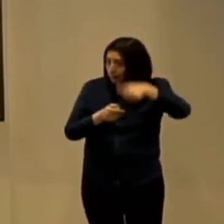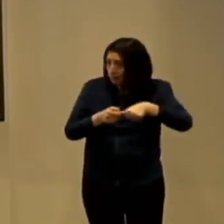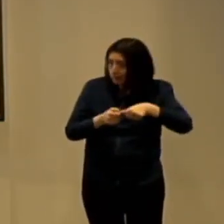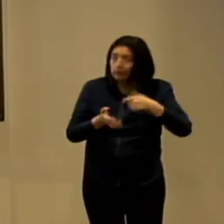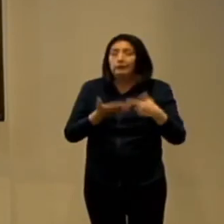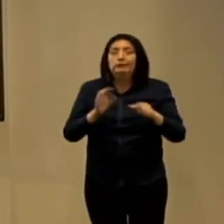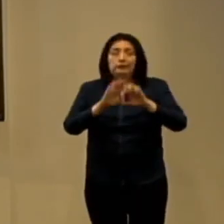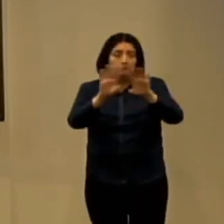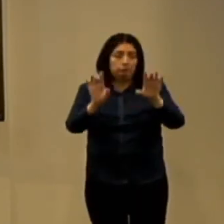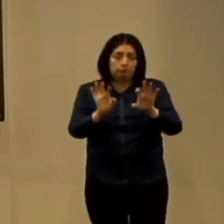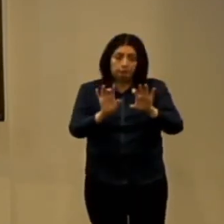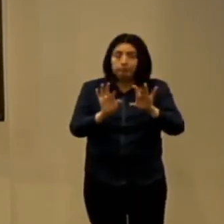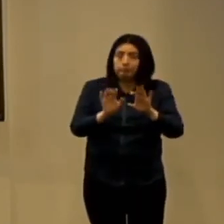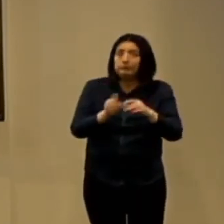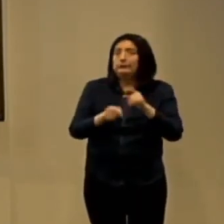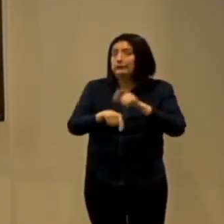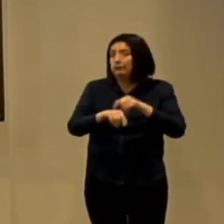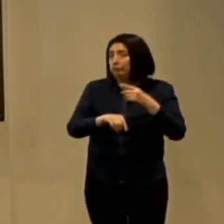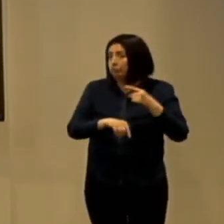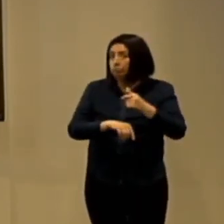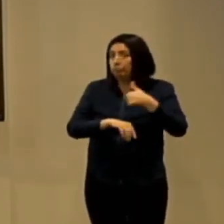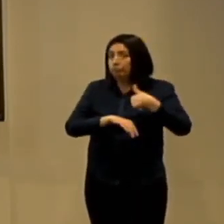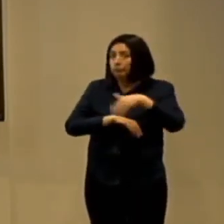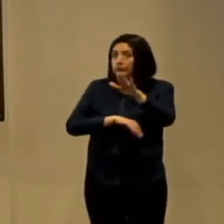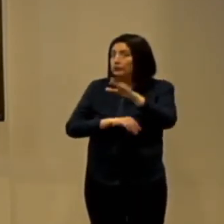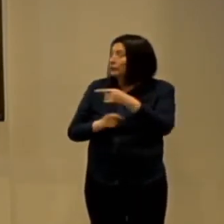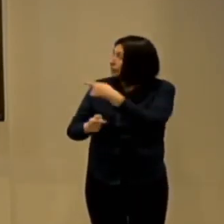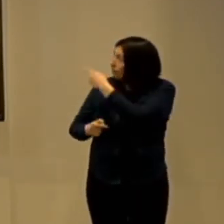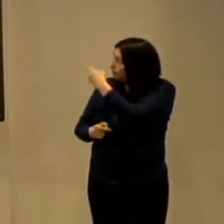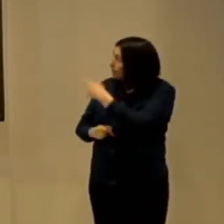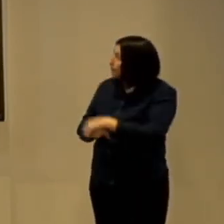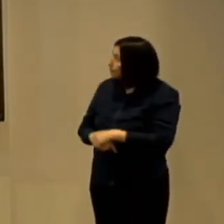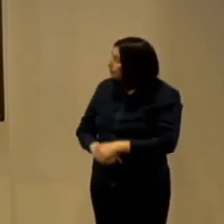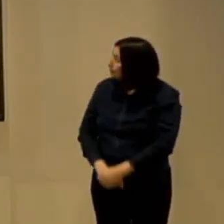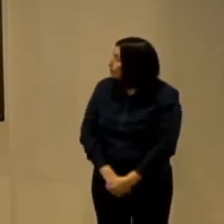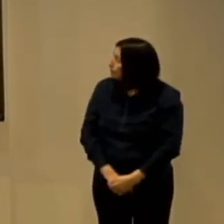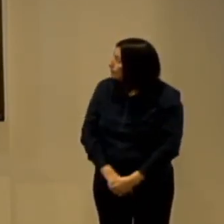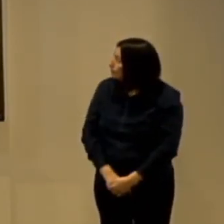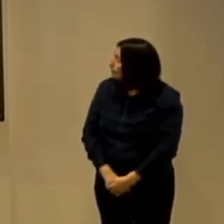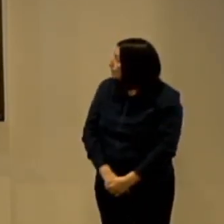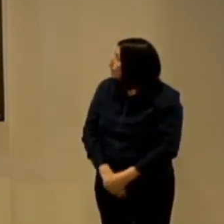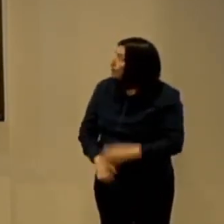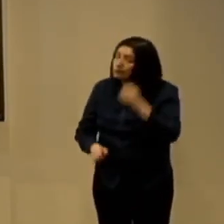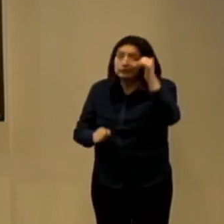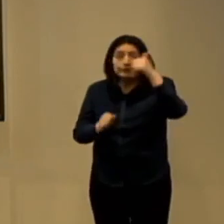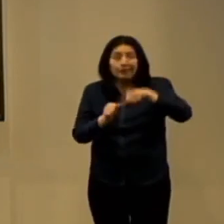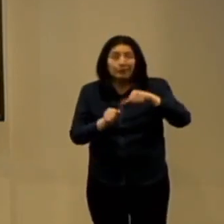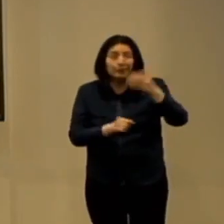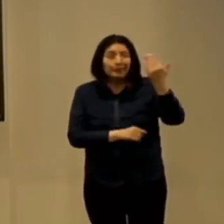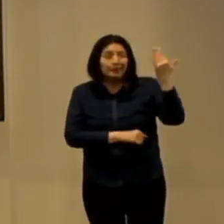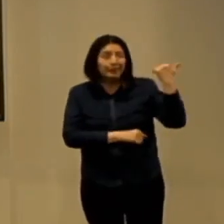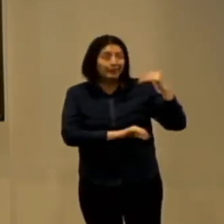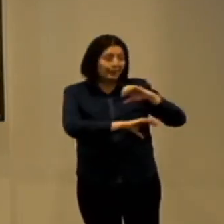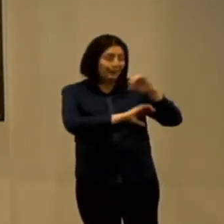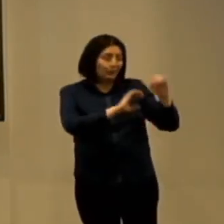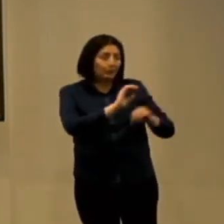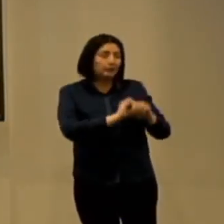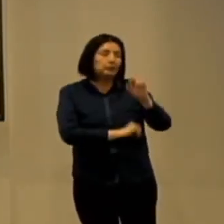vía online en tiempo real y esto es lo que tenemos, ¿no? Miren, recuerdan la cifra que nos dio el